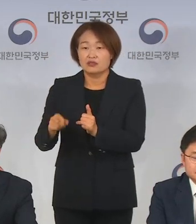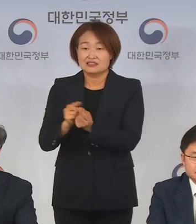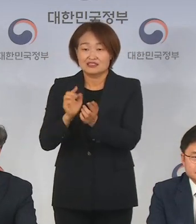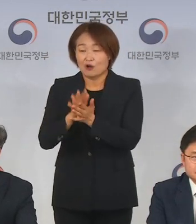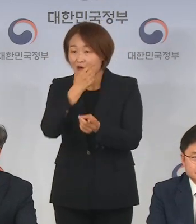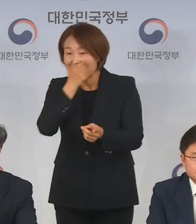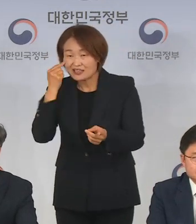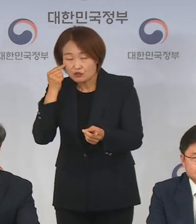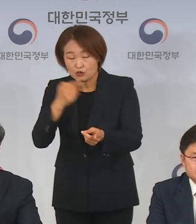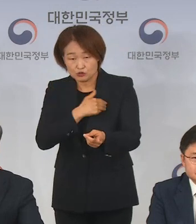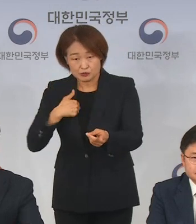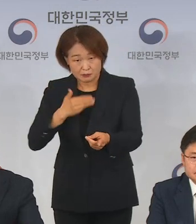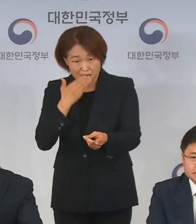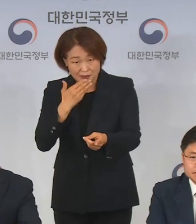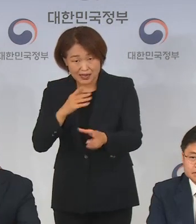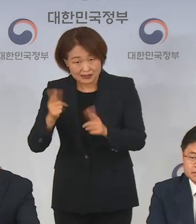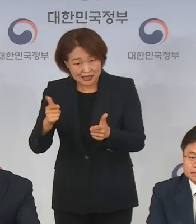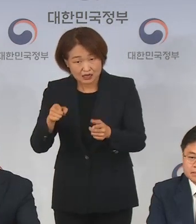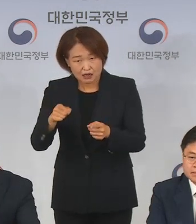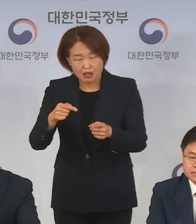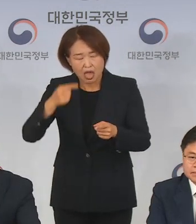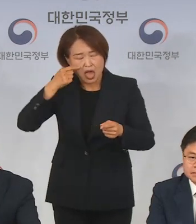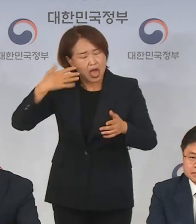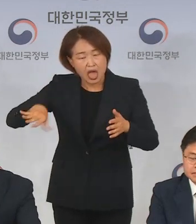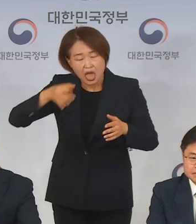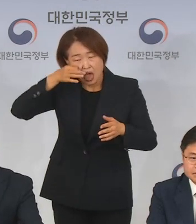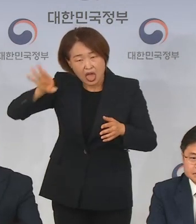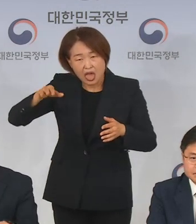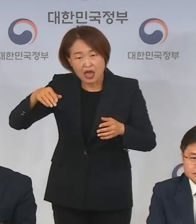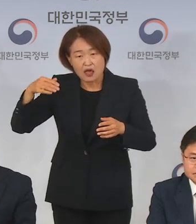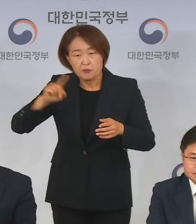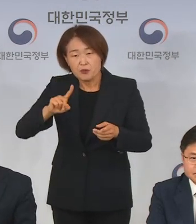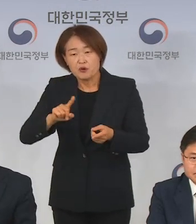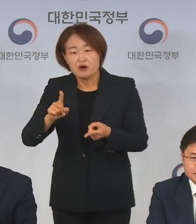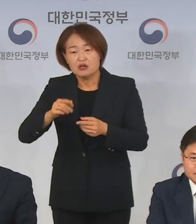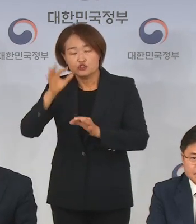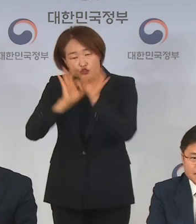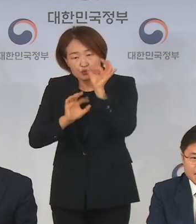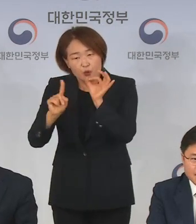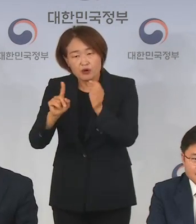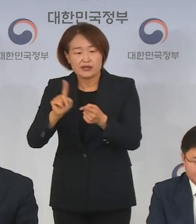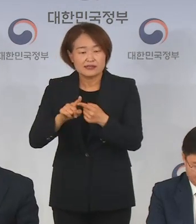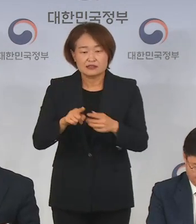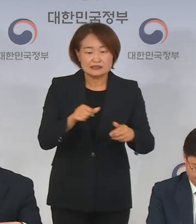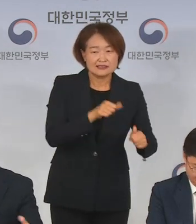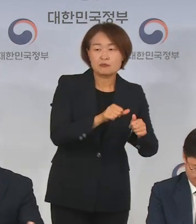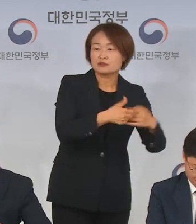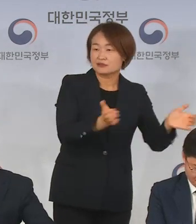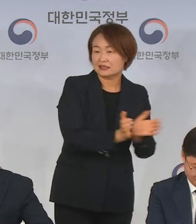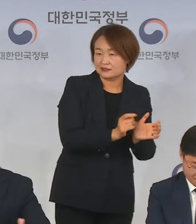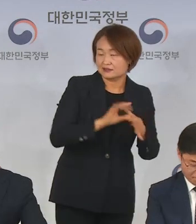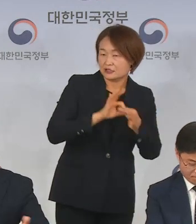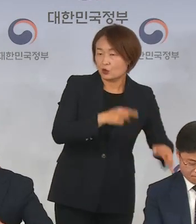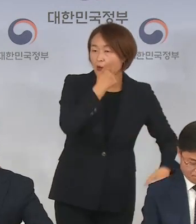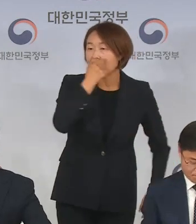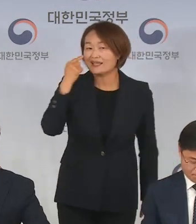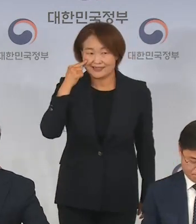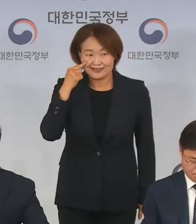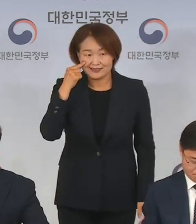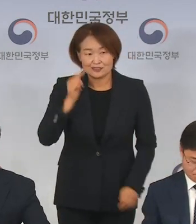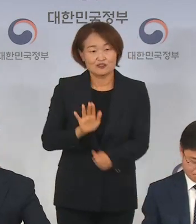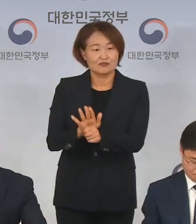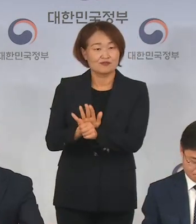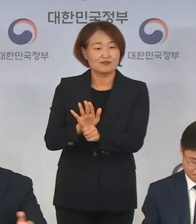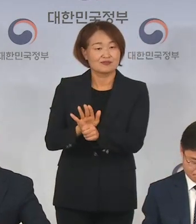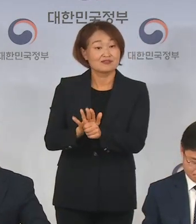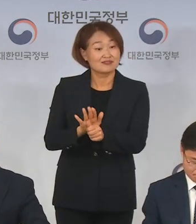것들이 충분한지, 혹시 미처 못 보는 것은 없는지 이런 것들을 수시로 이 자문단들이 확인하고 교차 검증을 해줄